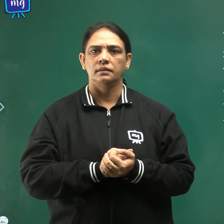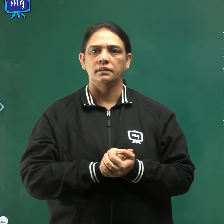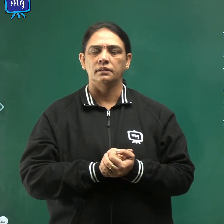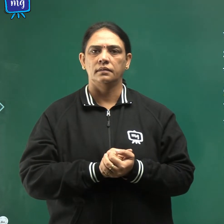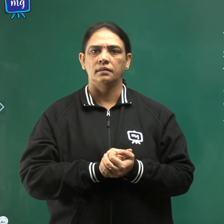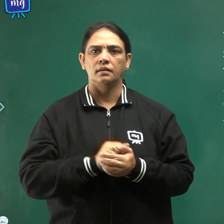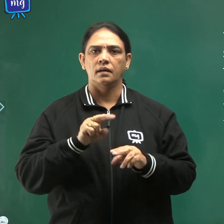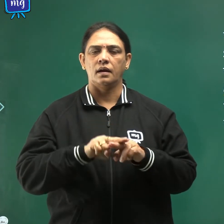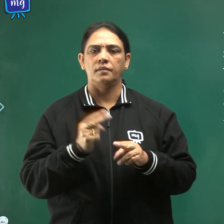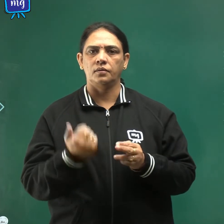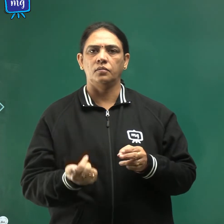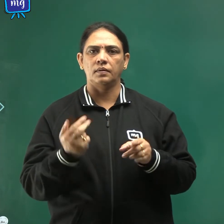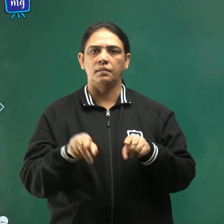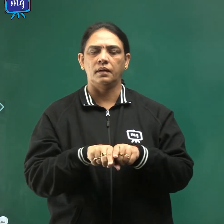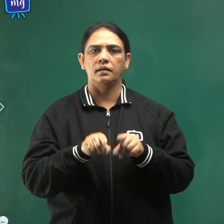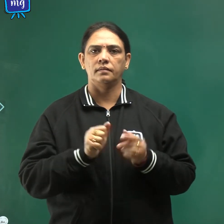F2 बराबर